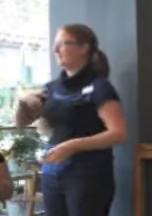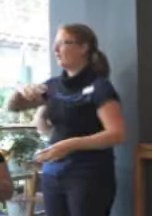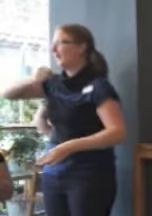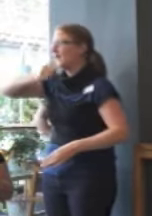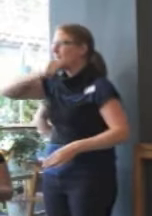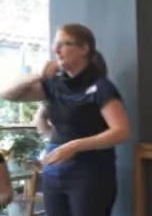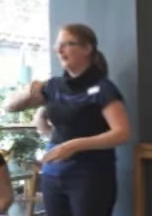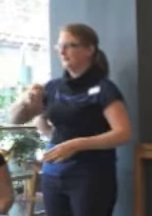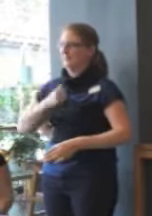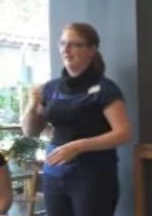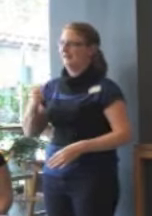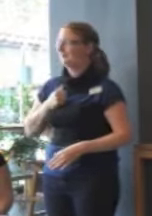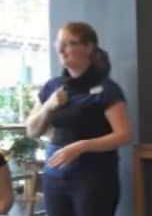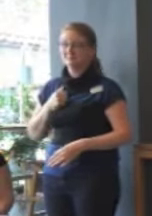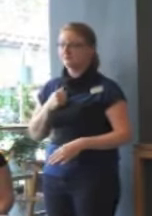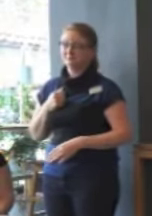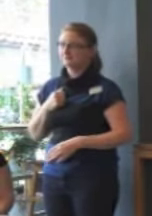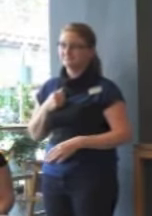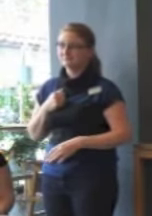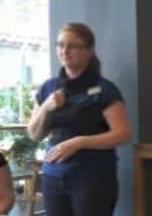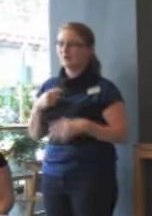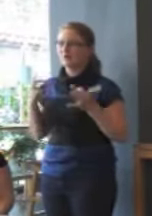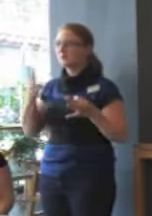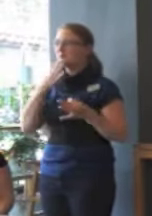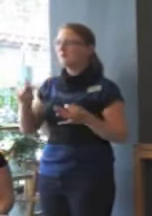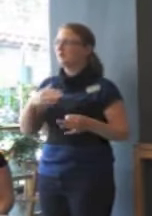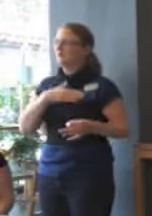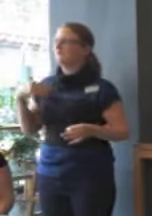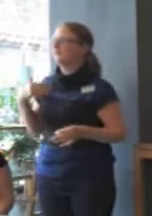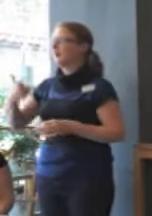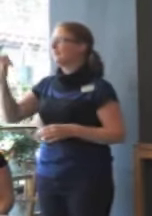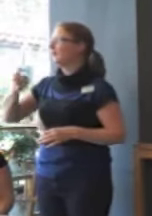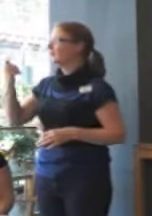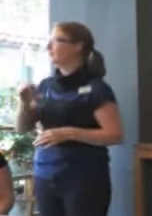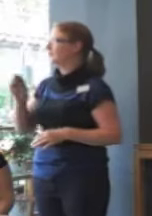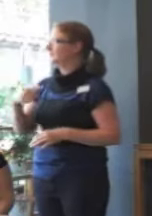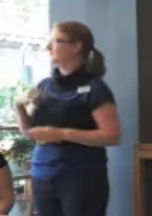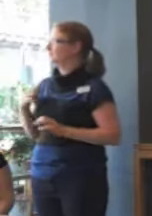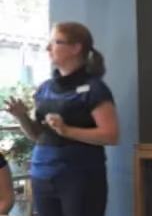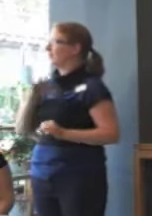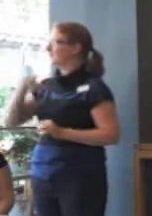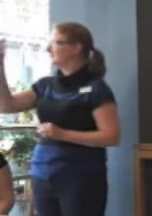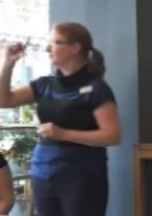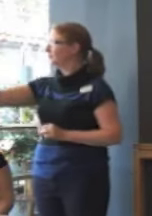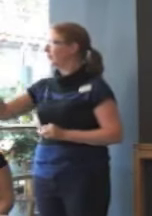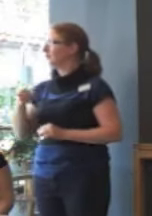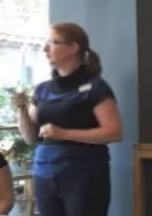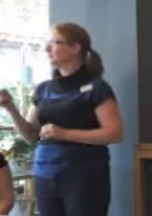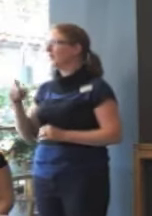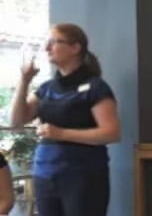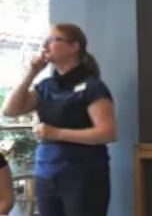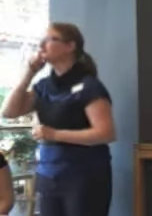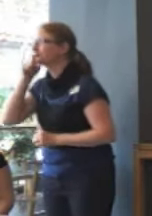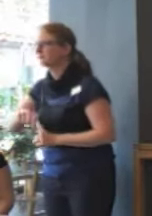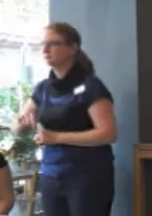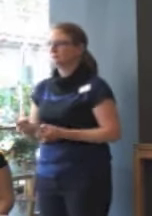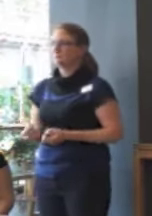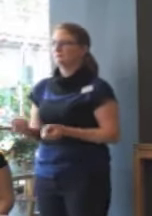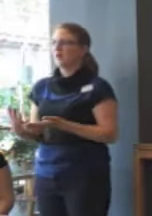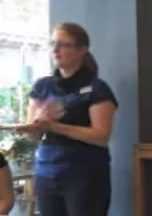som sitter och äger, utan hur bra blir det för våra pensioner om vi ska ha företag som inte går med vinst och inte ger